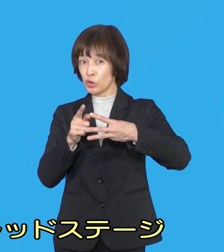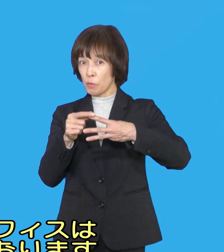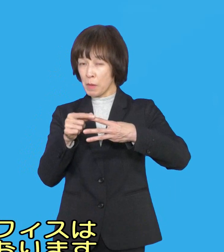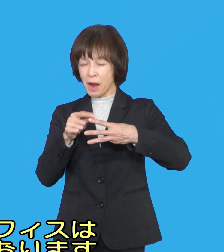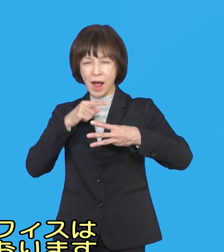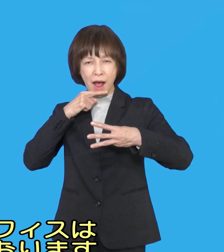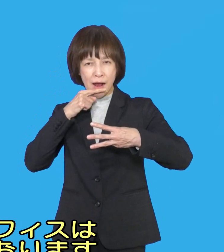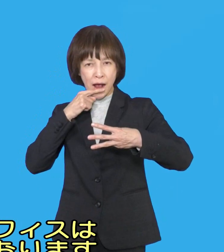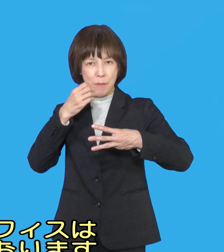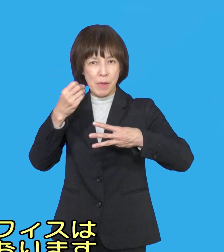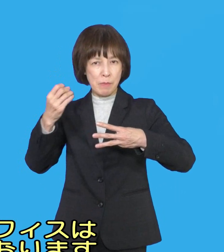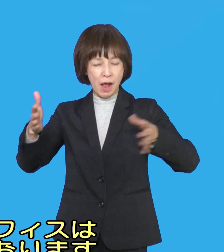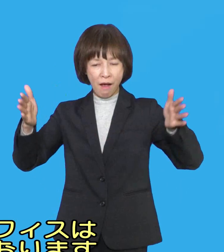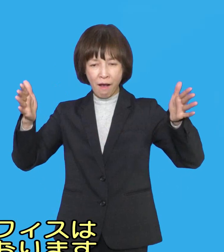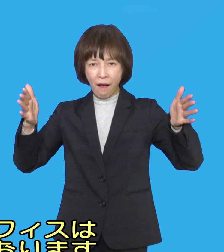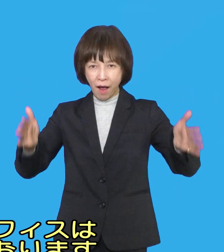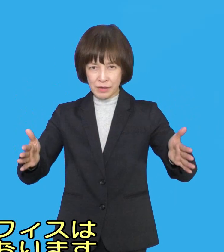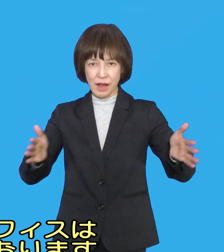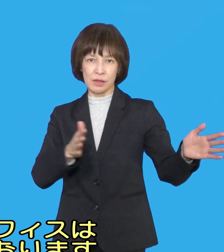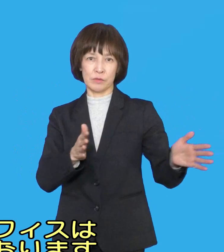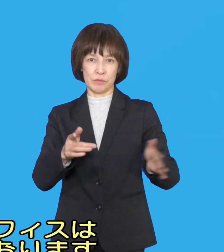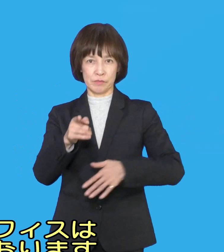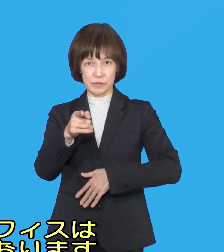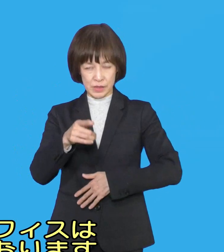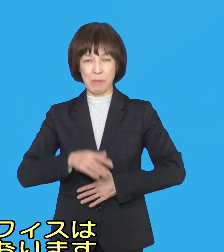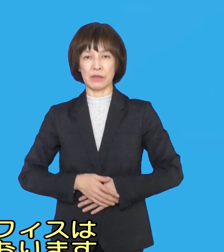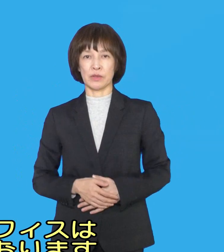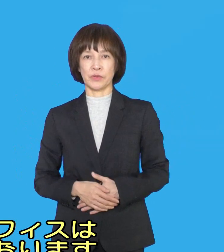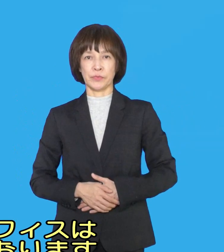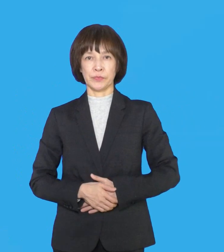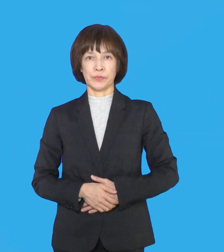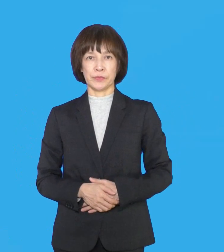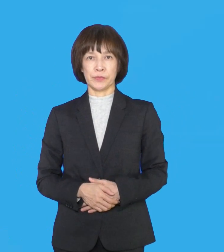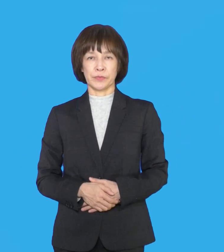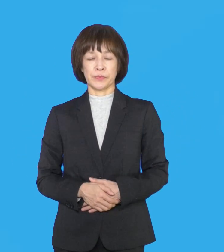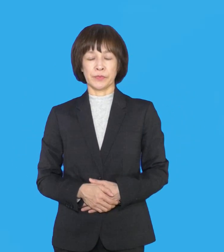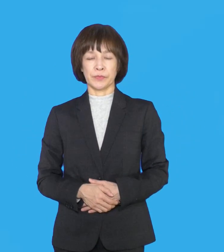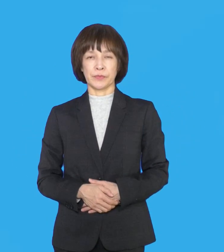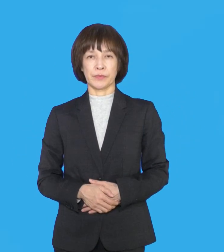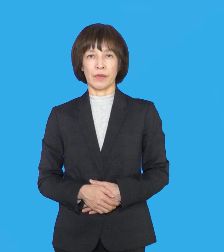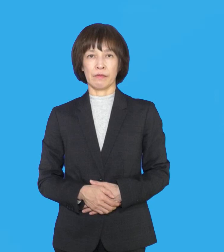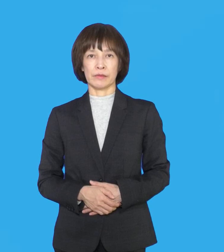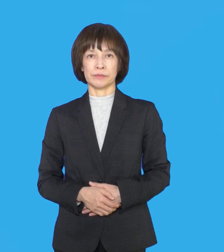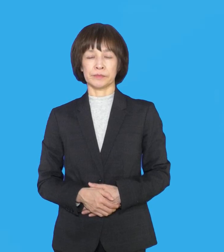中、このサテライトオフィスは設けたいと考えております。